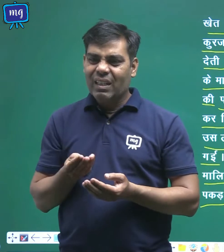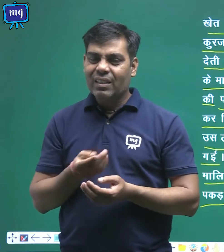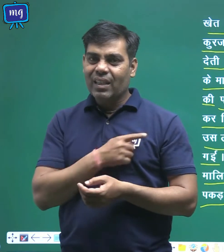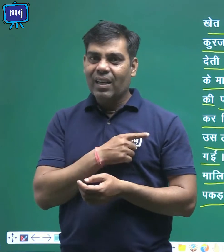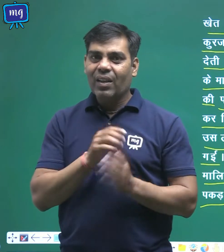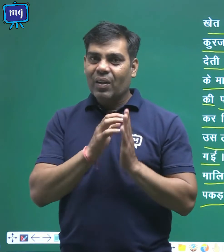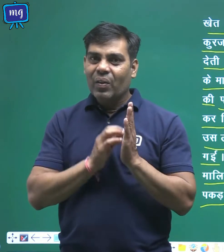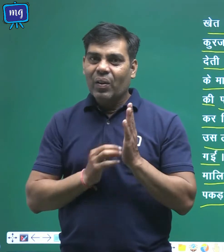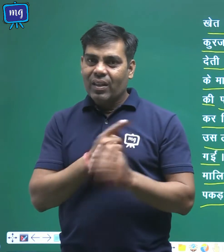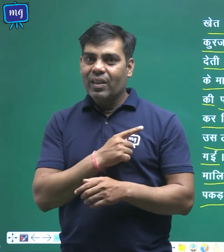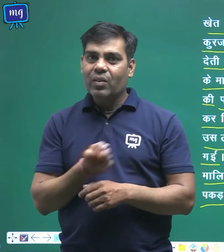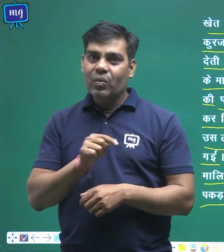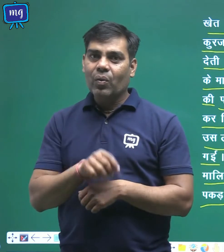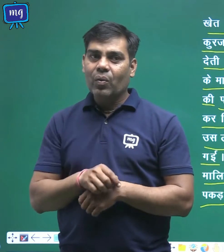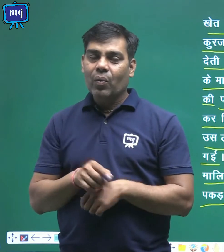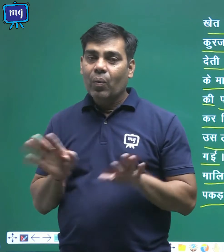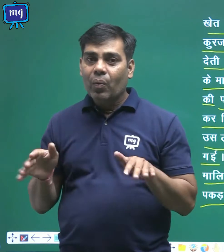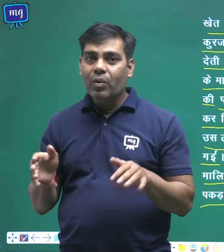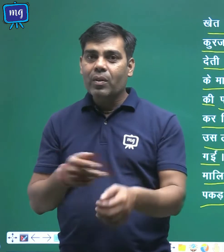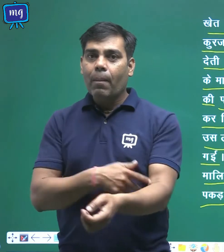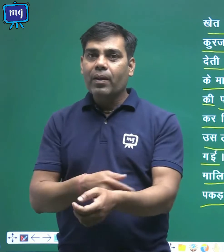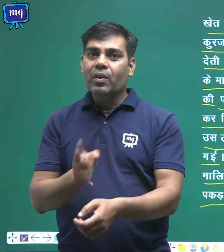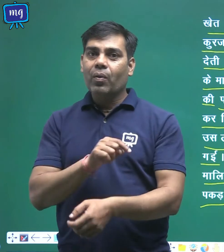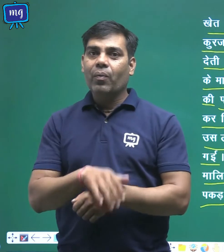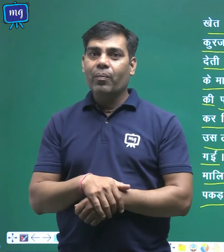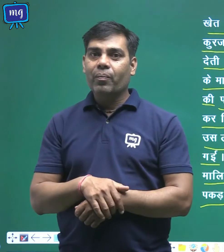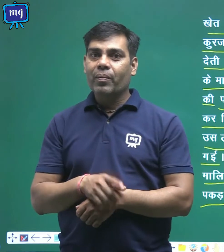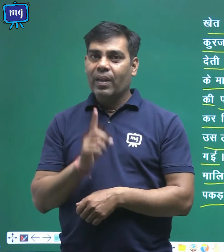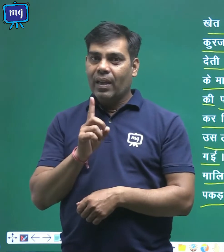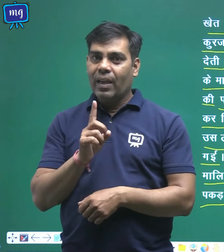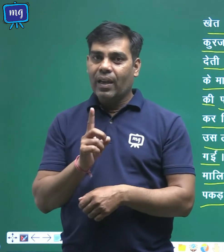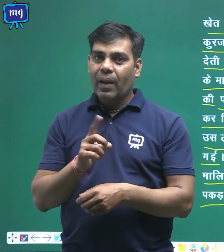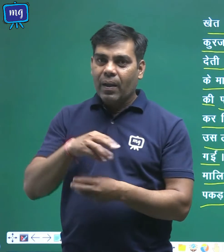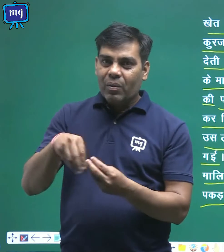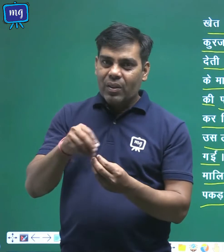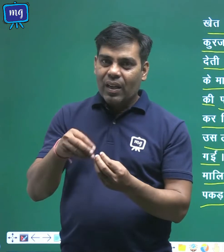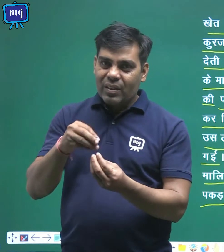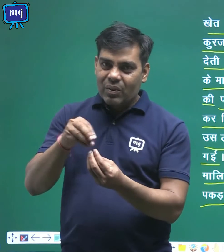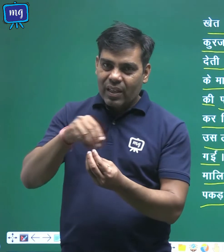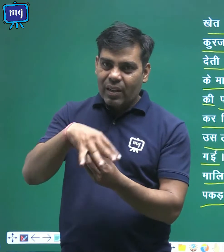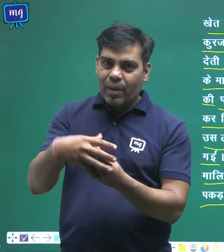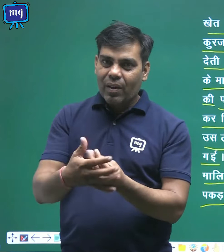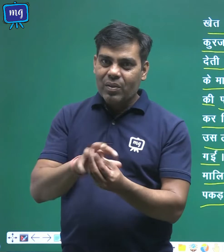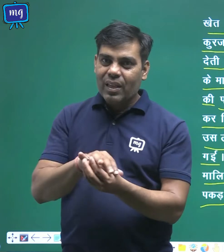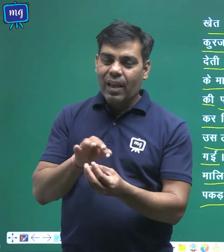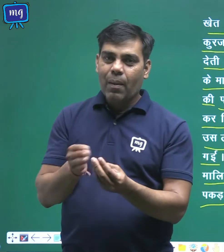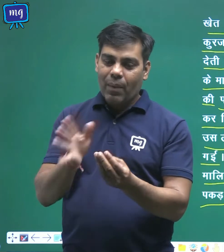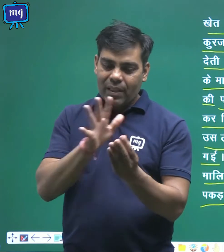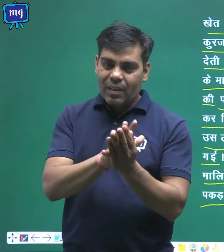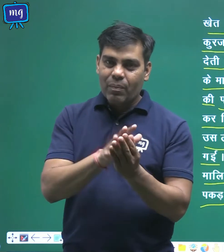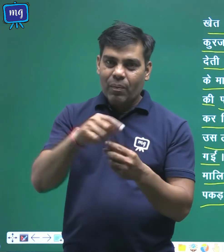वह कुरज को एक लेप के माध्यम से पकड़ लेता